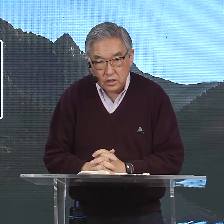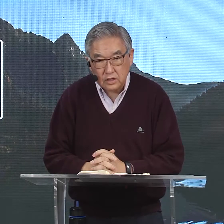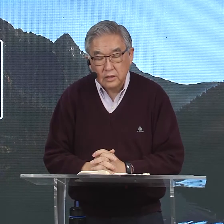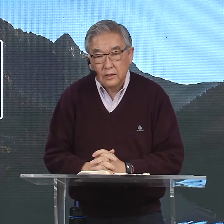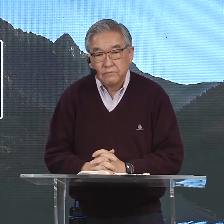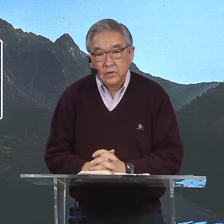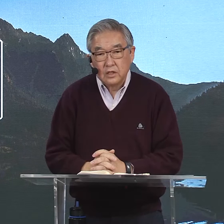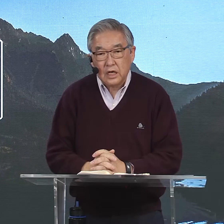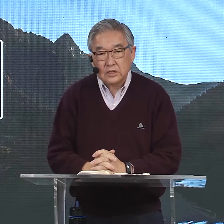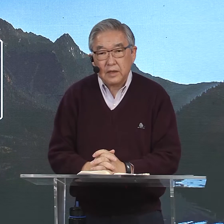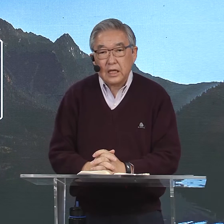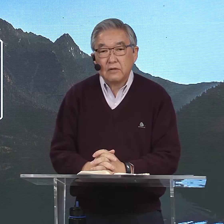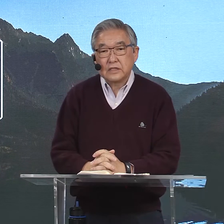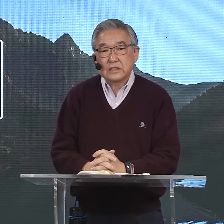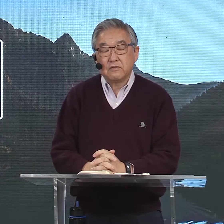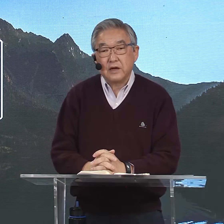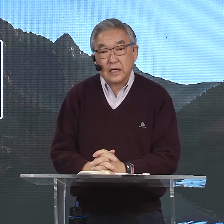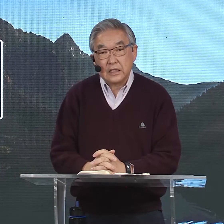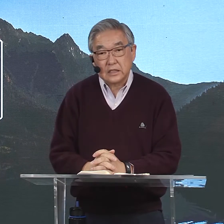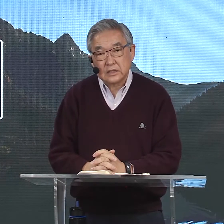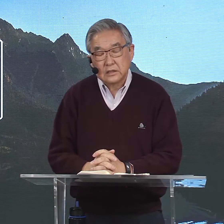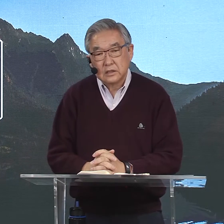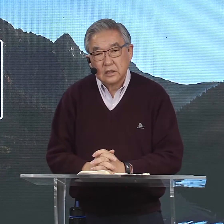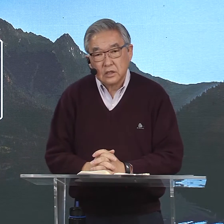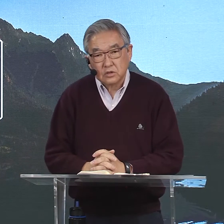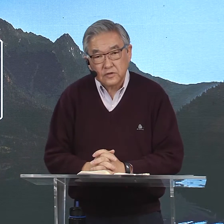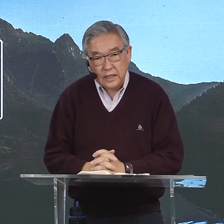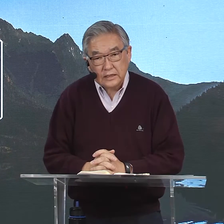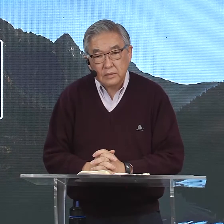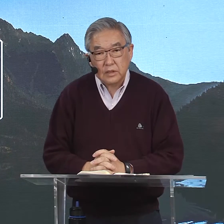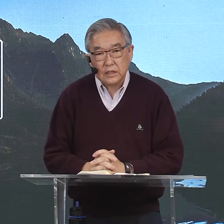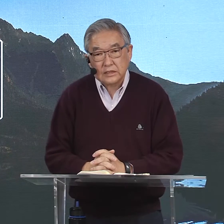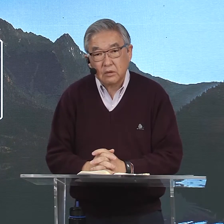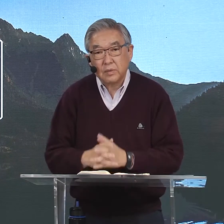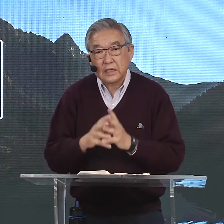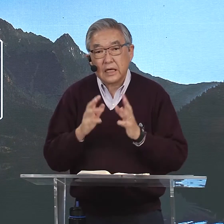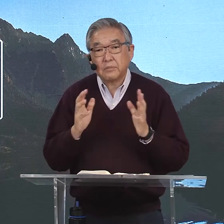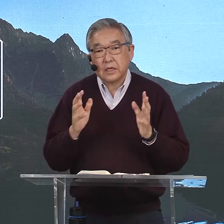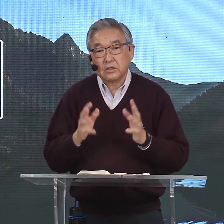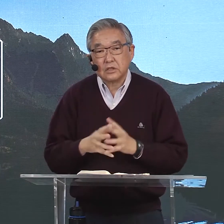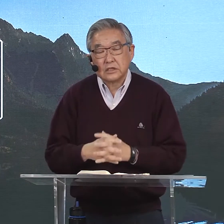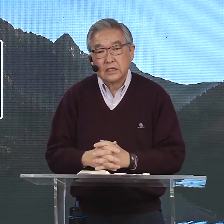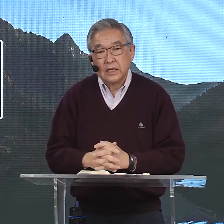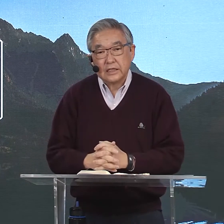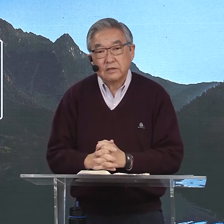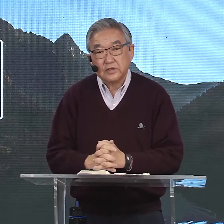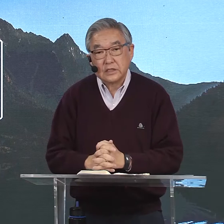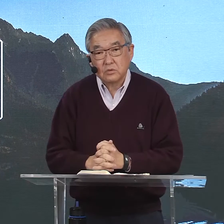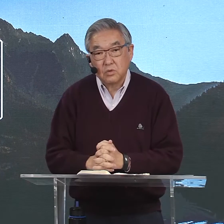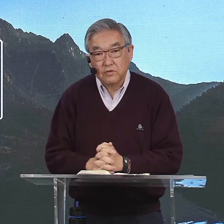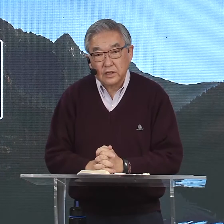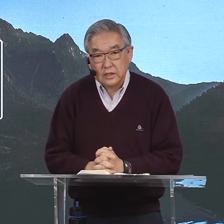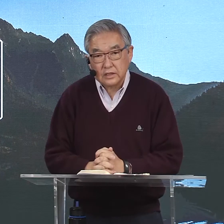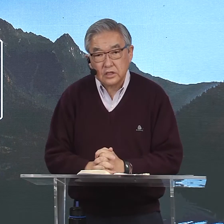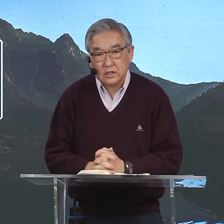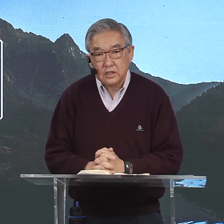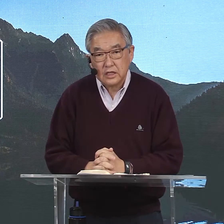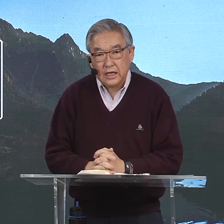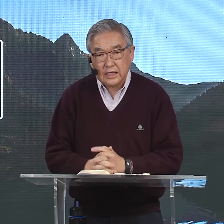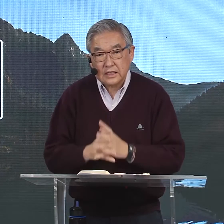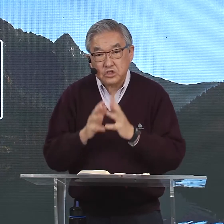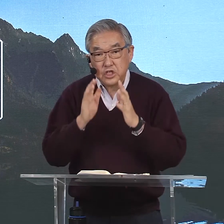governante as palavras que são faladas nos finais de semana são para dar para nós essa visão